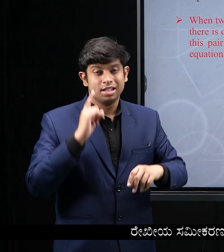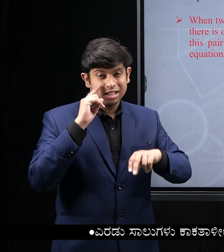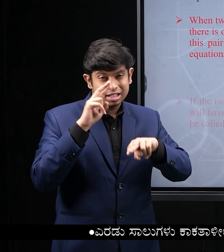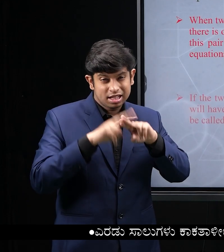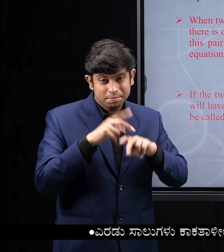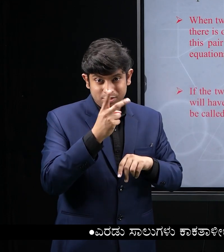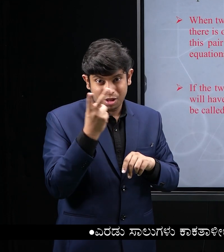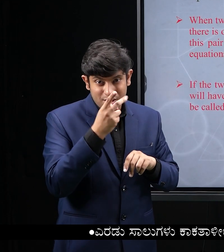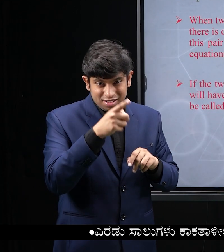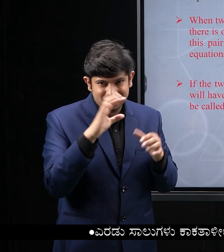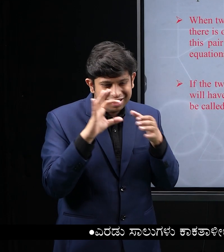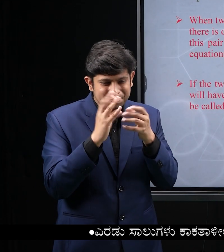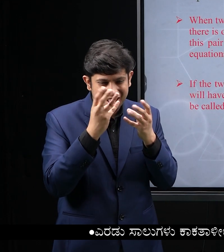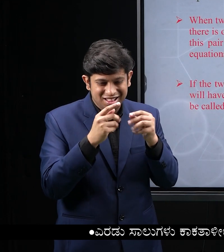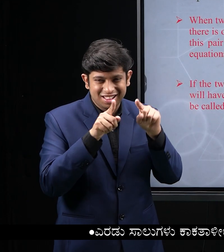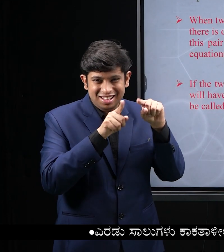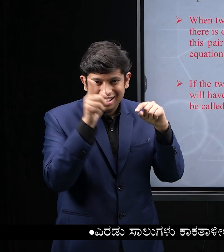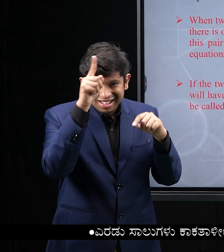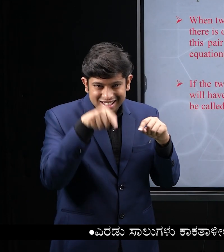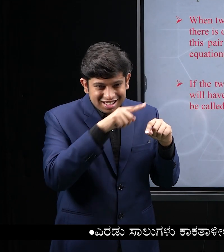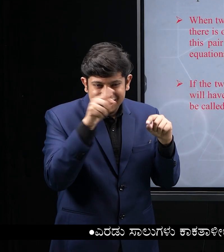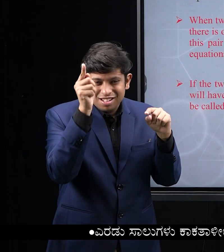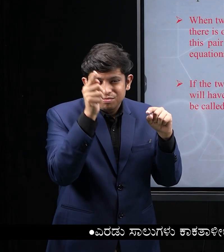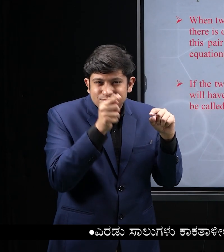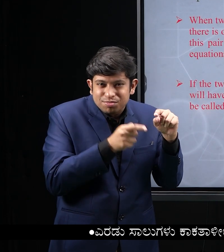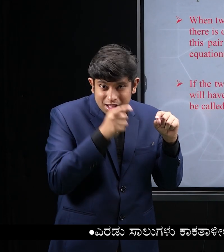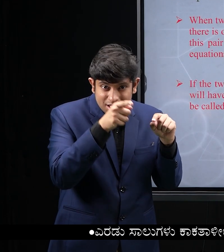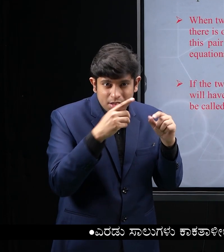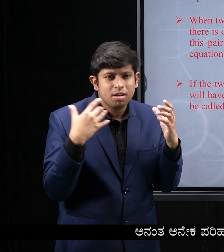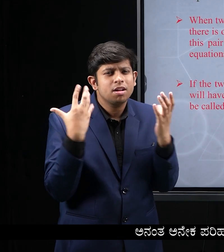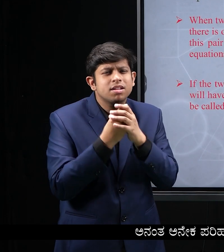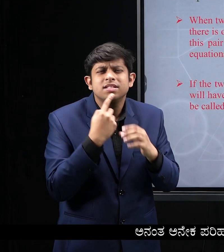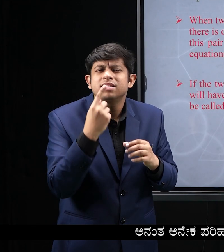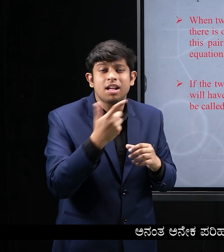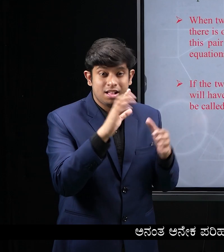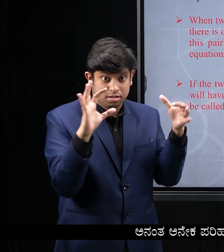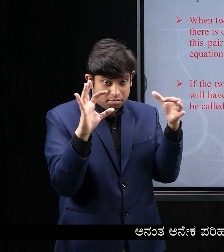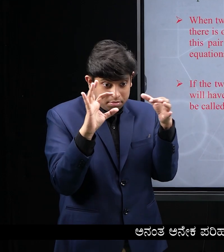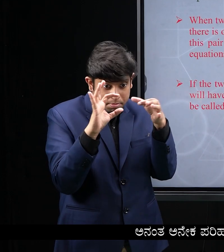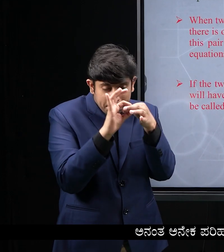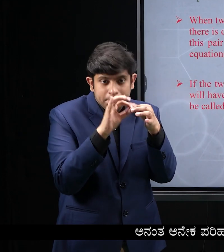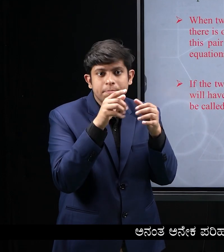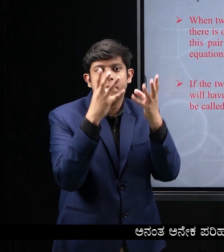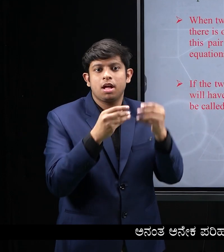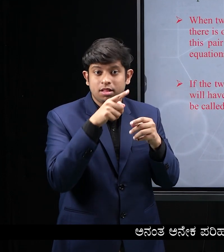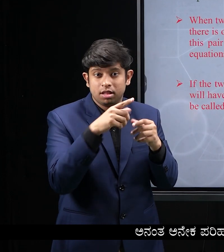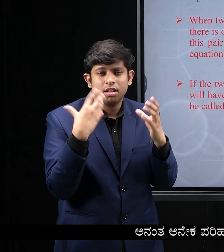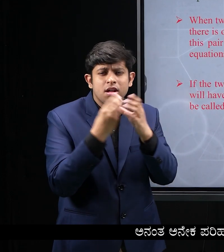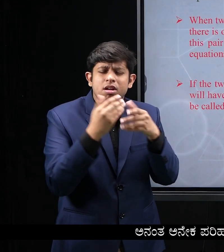ಎರಡು ಸಾಲುಗಳು ಕಾಕತಾಳೀಯವಾಗಿದ್ದರೆ ರೇಖೀಯ ಸಮೀಕರಣದ ಜೋಡಿಯು ಅನಂತ ಅನೇಕ ಪರಿಹಾರಗಳನ್ನು ಹೊಂದಿರುತ್ತದೆ